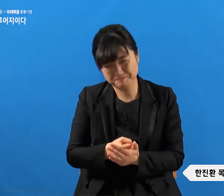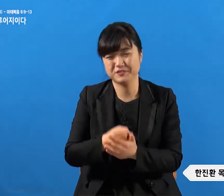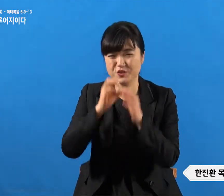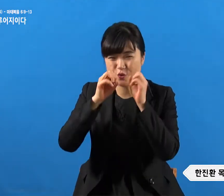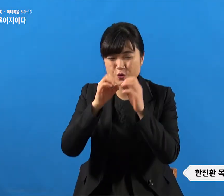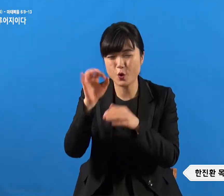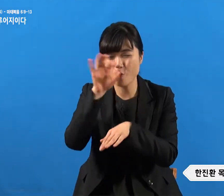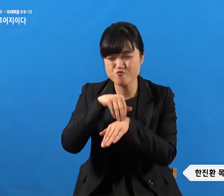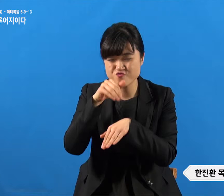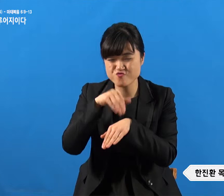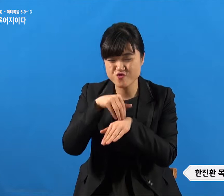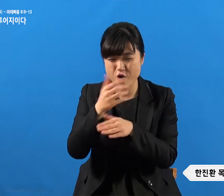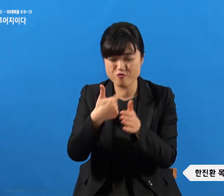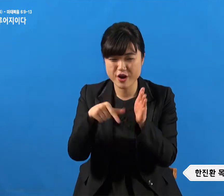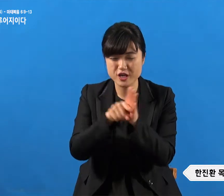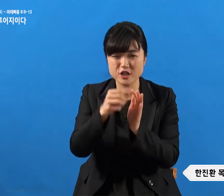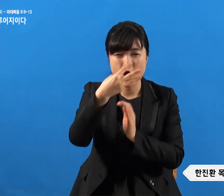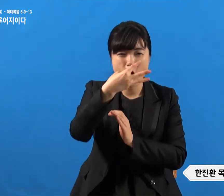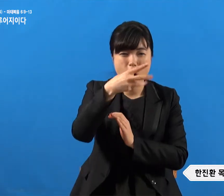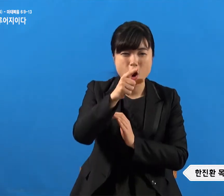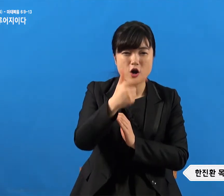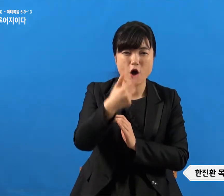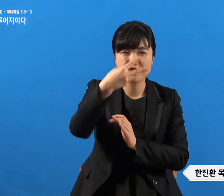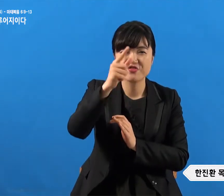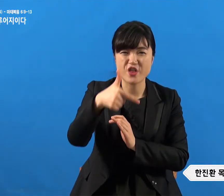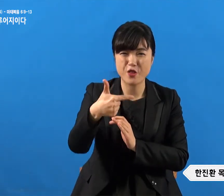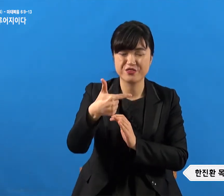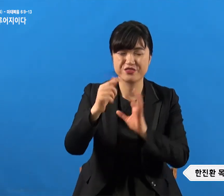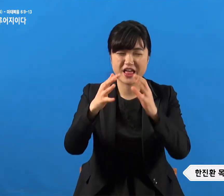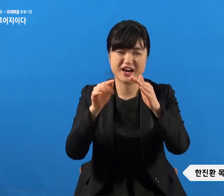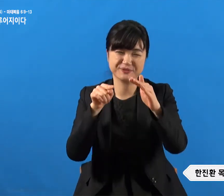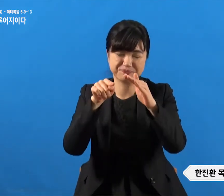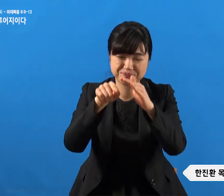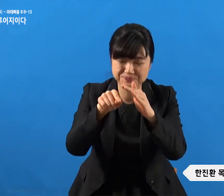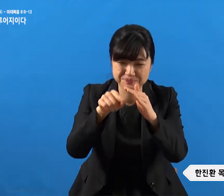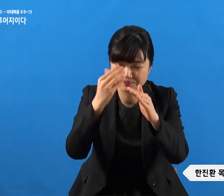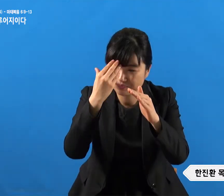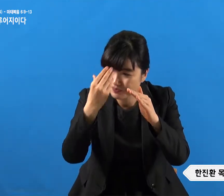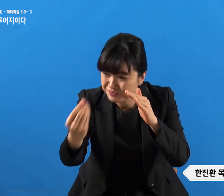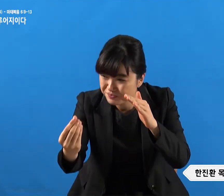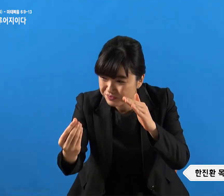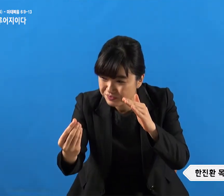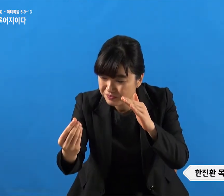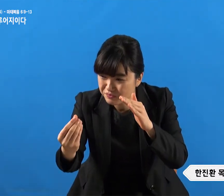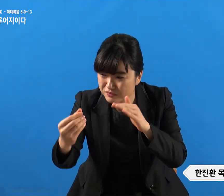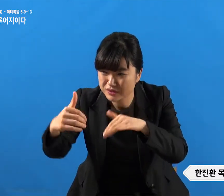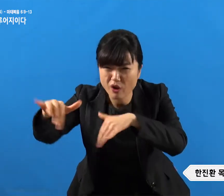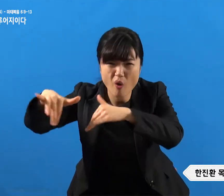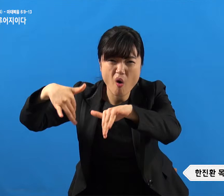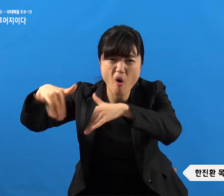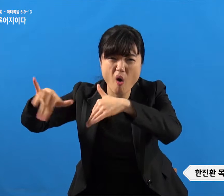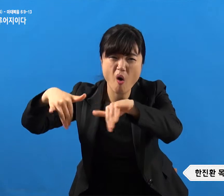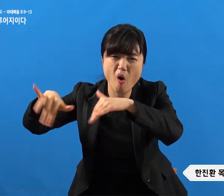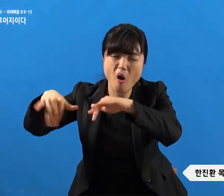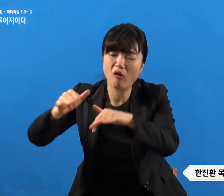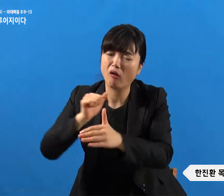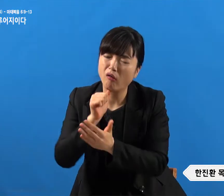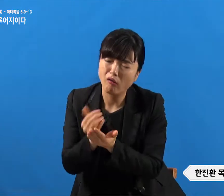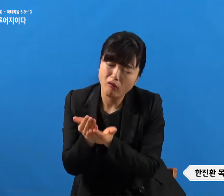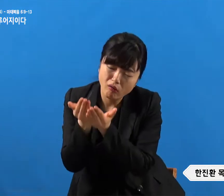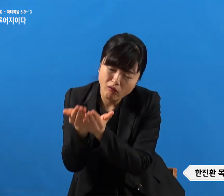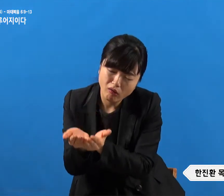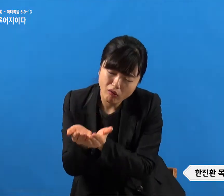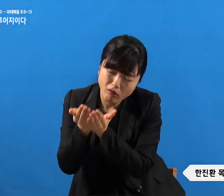선교 훈련을 받기 위해서 런던으로 갔습니다. 그런데 우연히 길거리에서